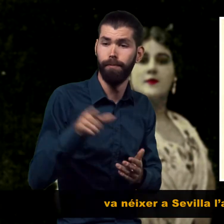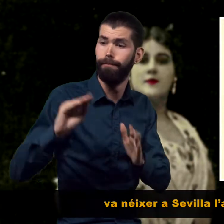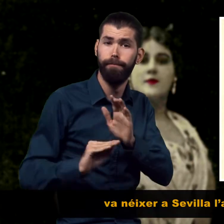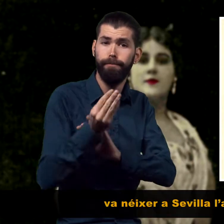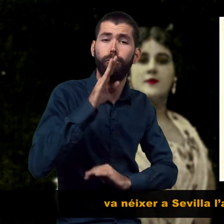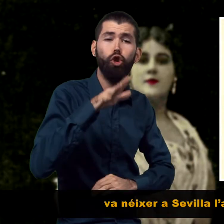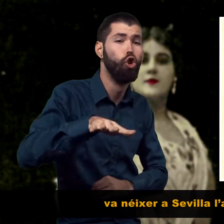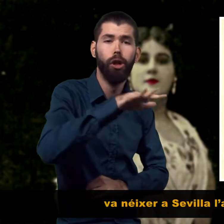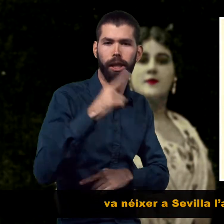1882.